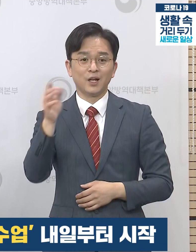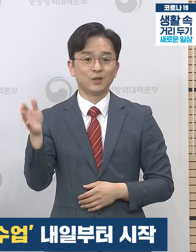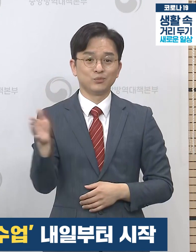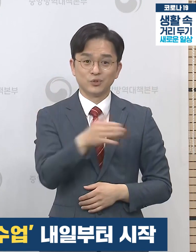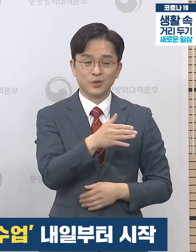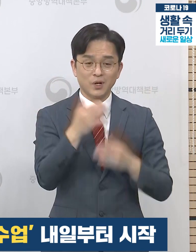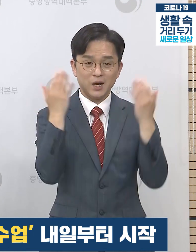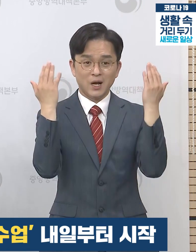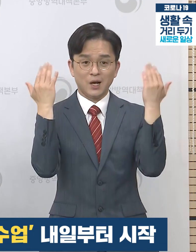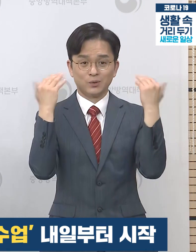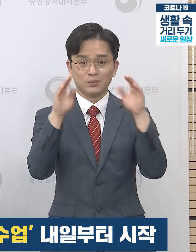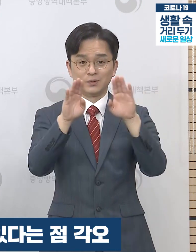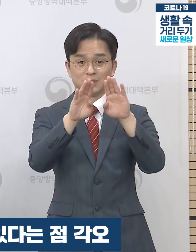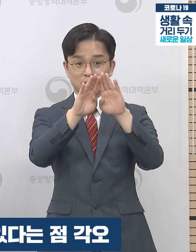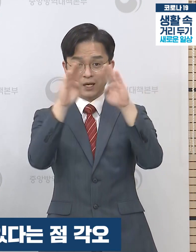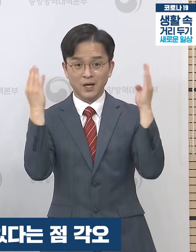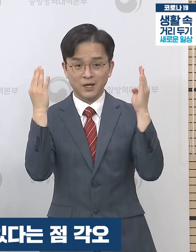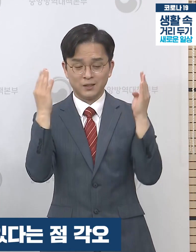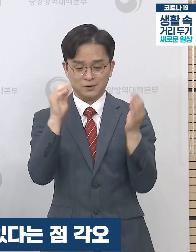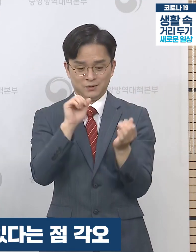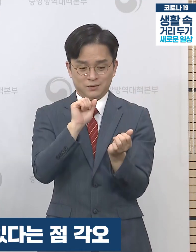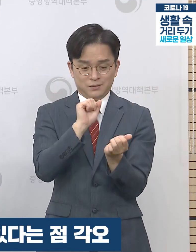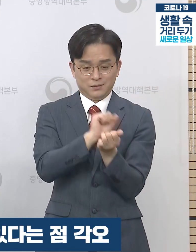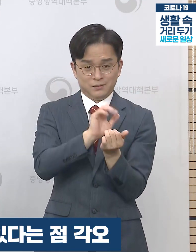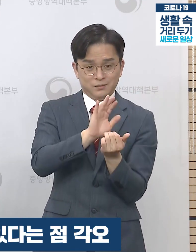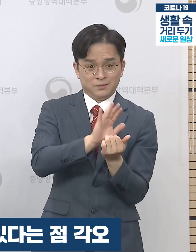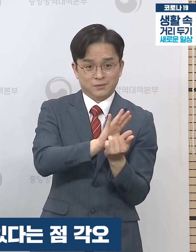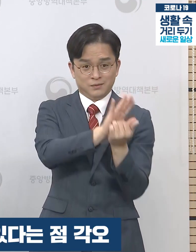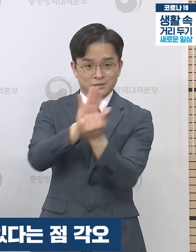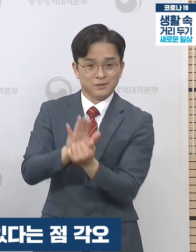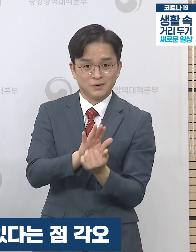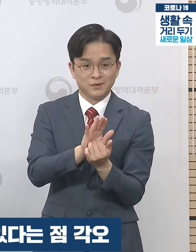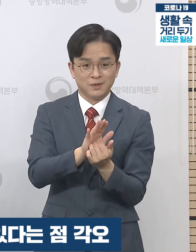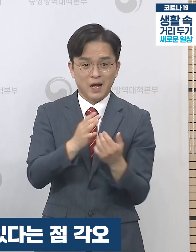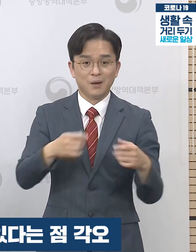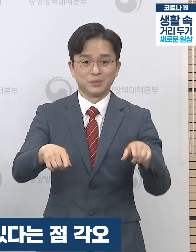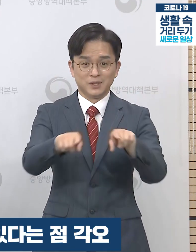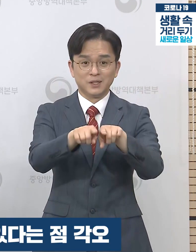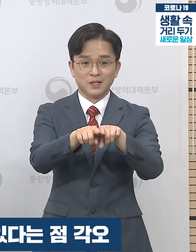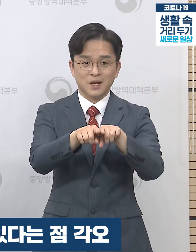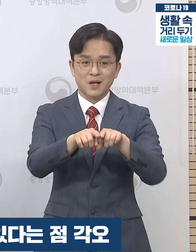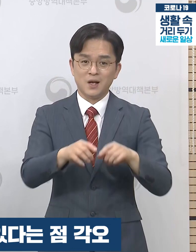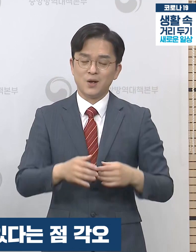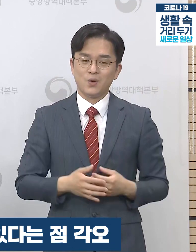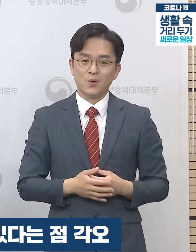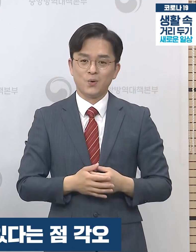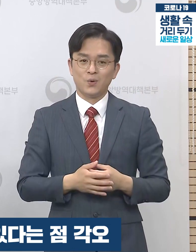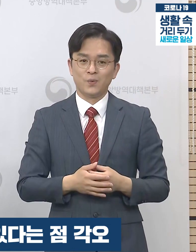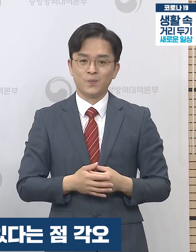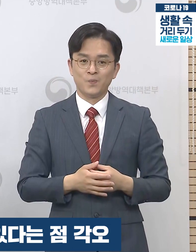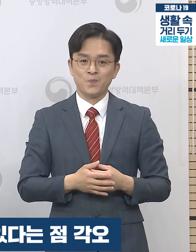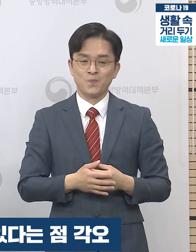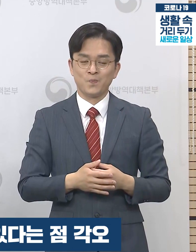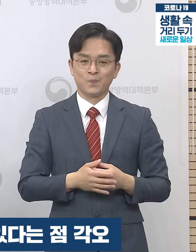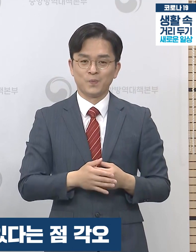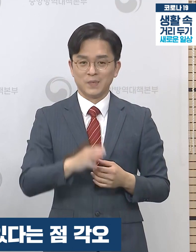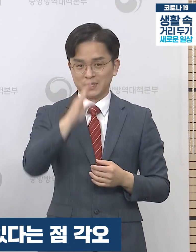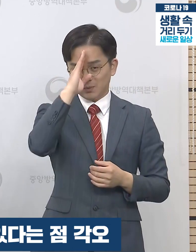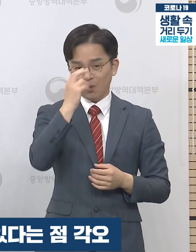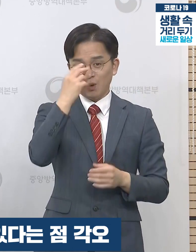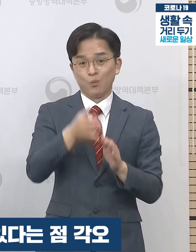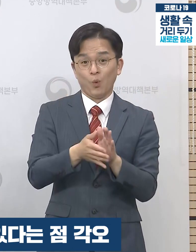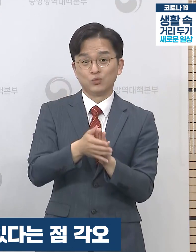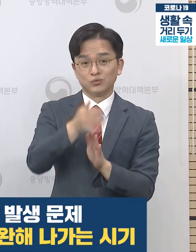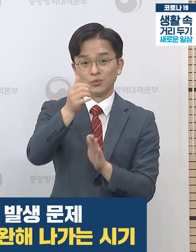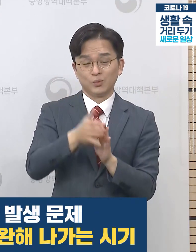시작이 됩니다. 저희 방역당국에서는 일부 혼선이 있을 수 있다는 점도 각오하고